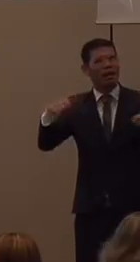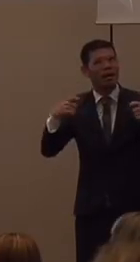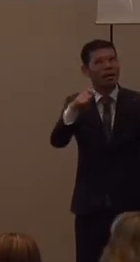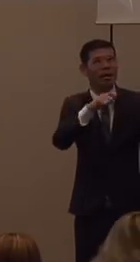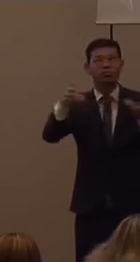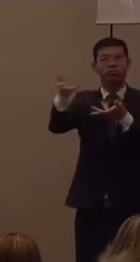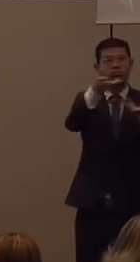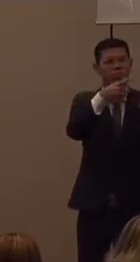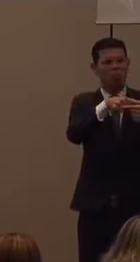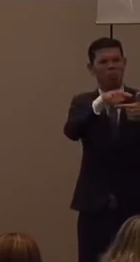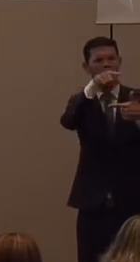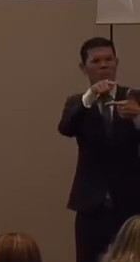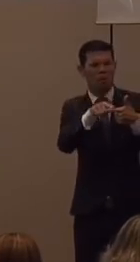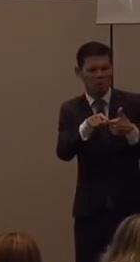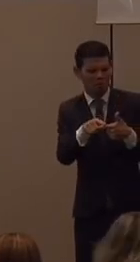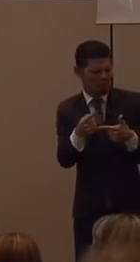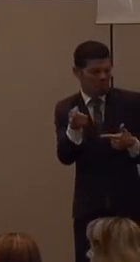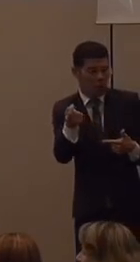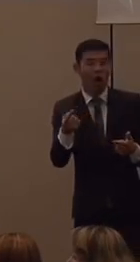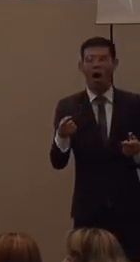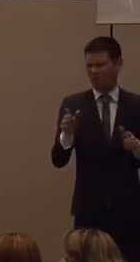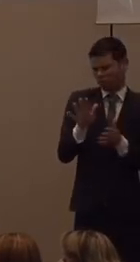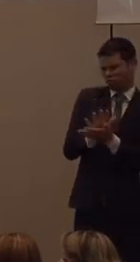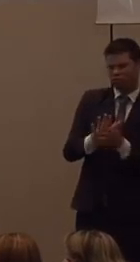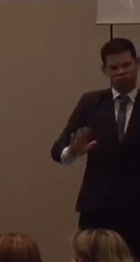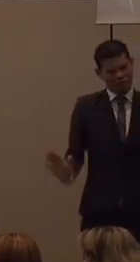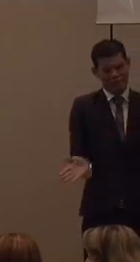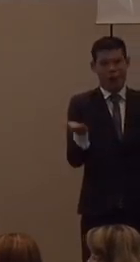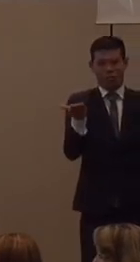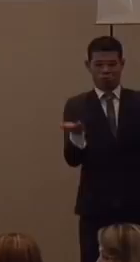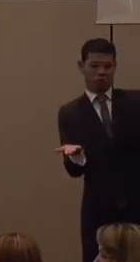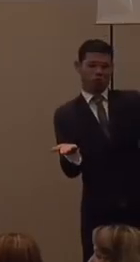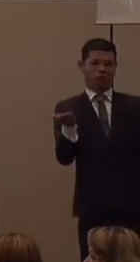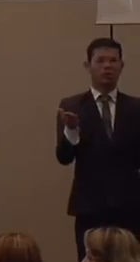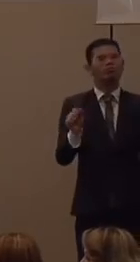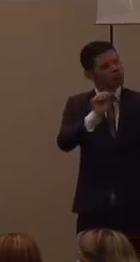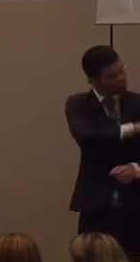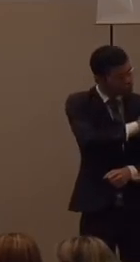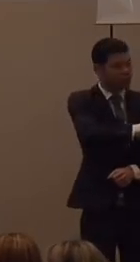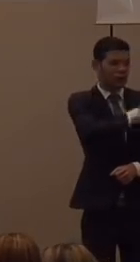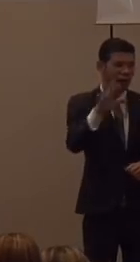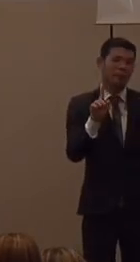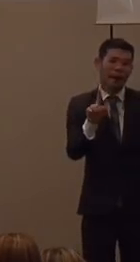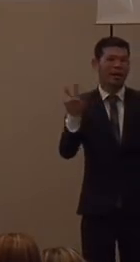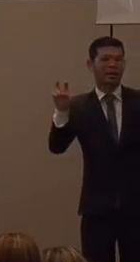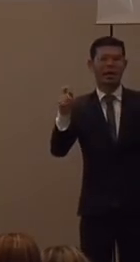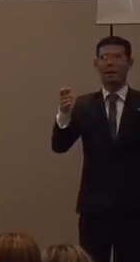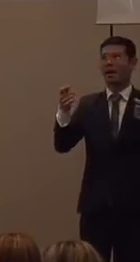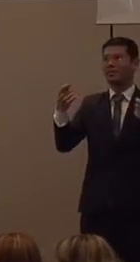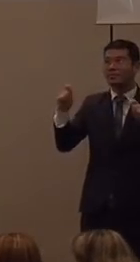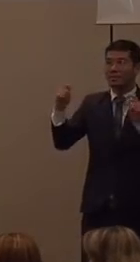en la balanza bueno sí señora la balanza está mejor pero además yo creo que a las pobres importaciones tanto el papel de los malos de la